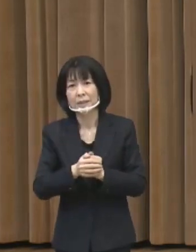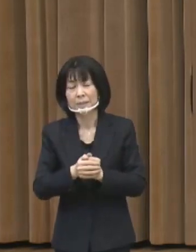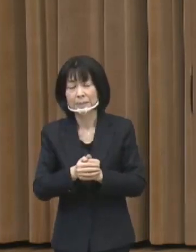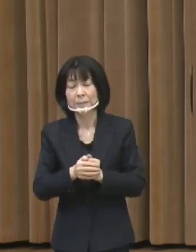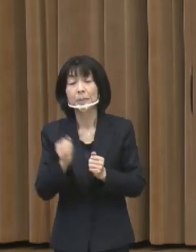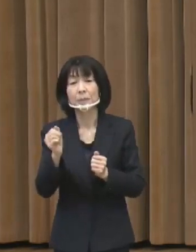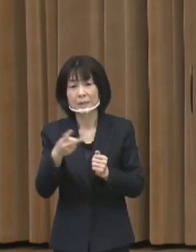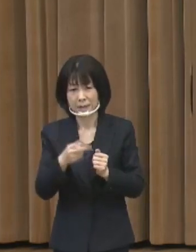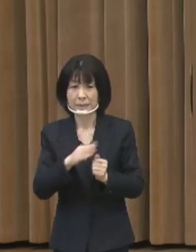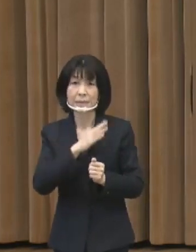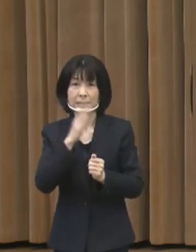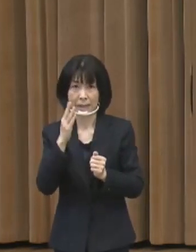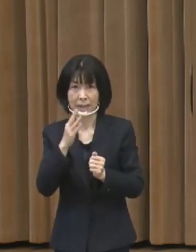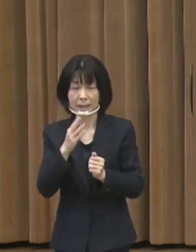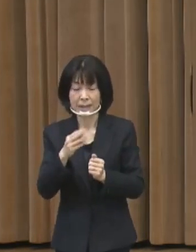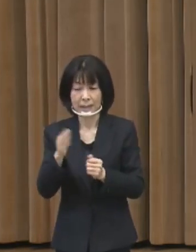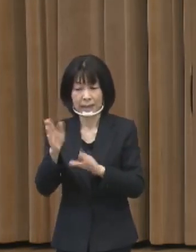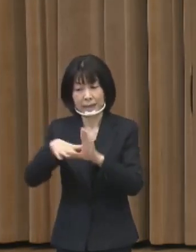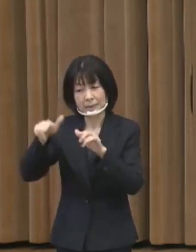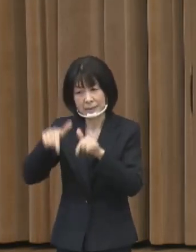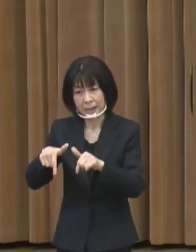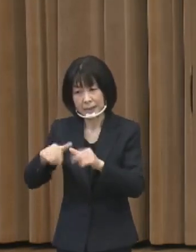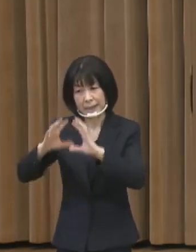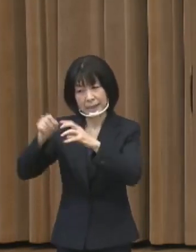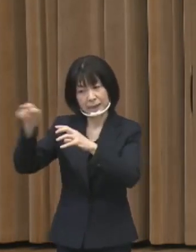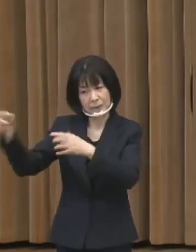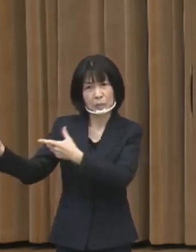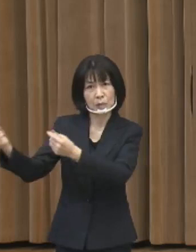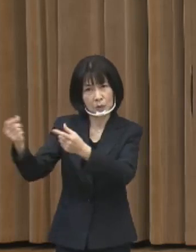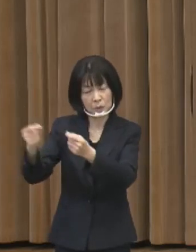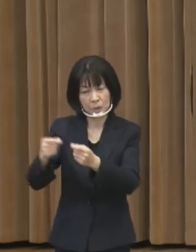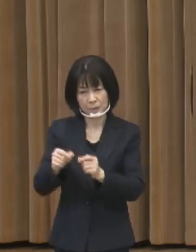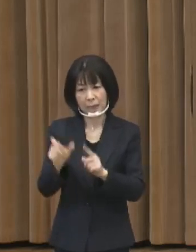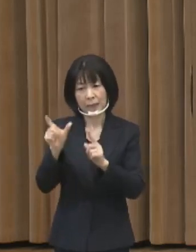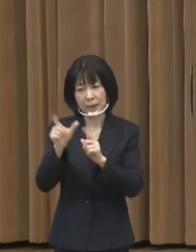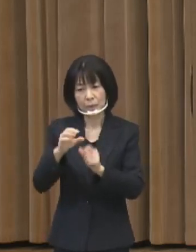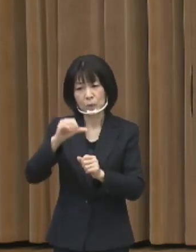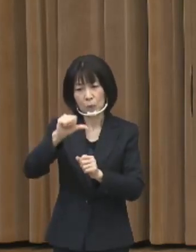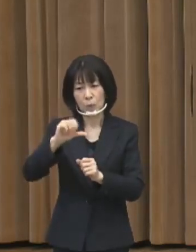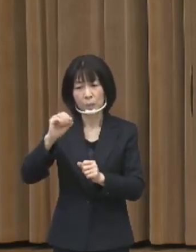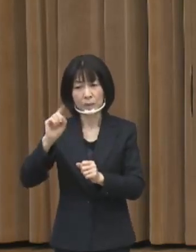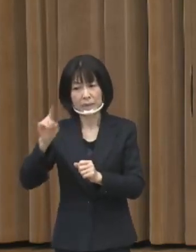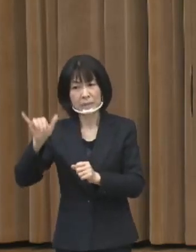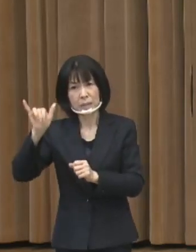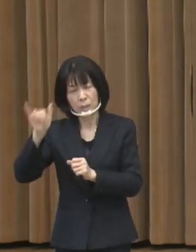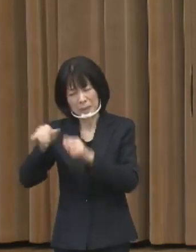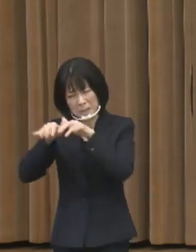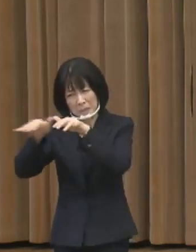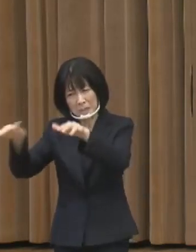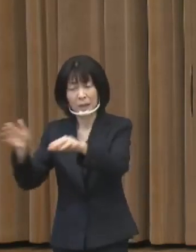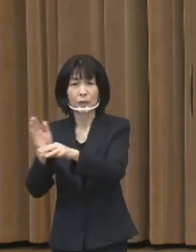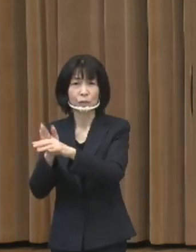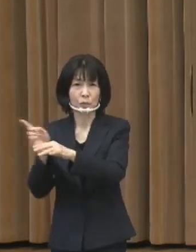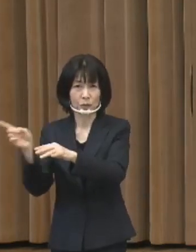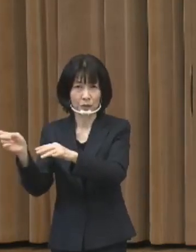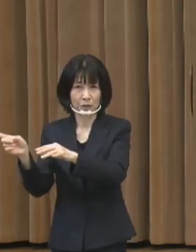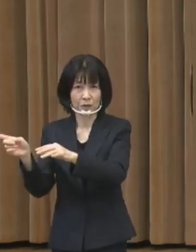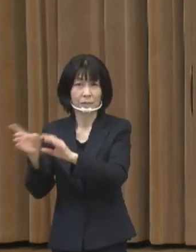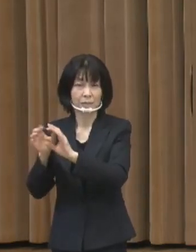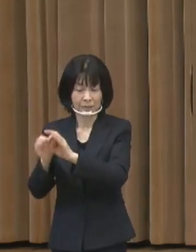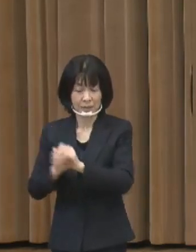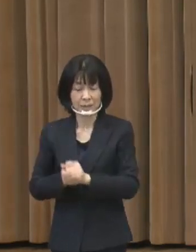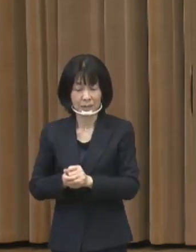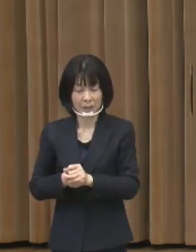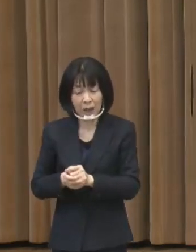し、実際に関西や海外でもそうですけれども N501Y が猛威を振るっている状況があるので、そこ